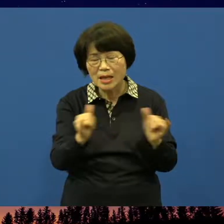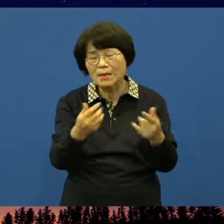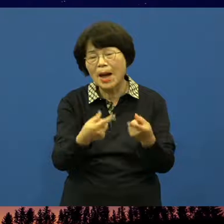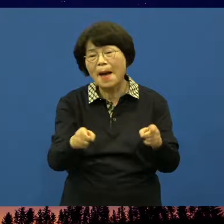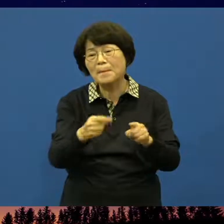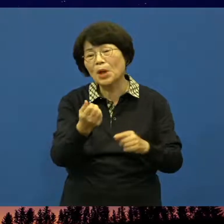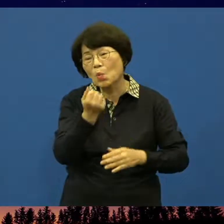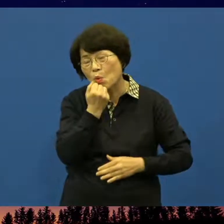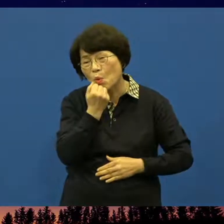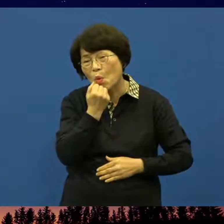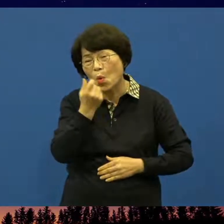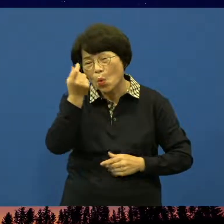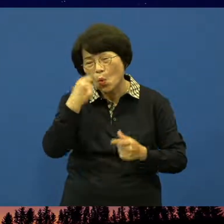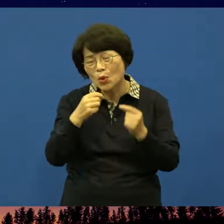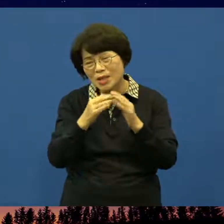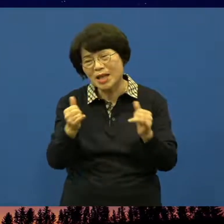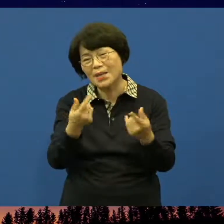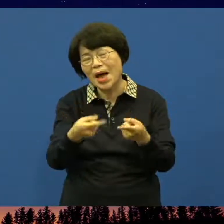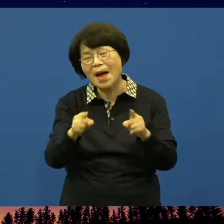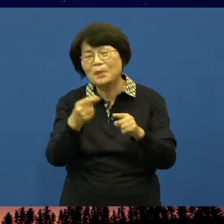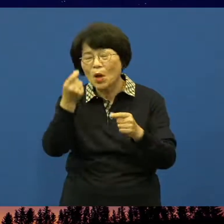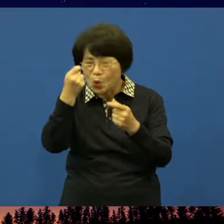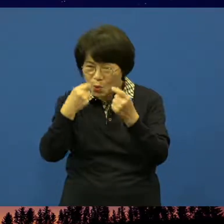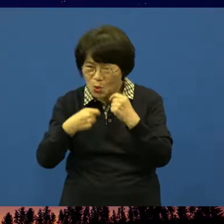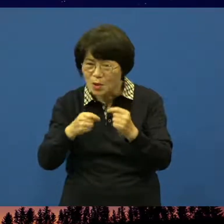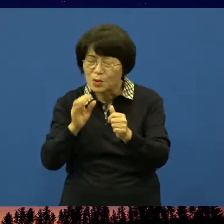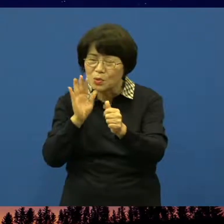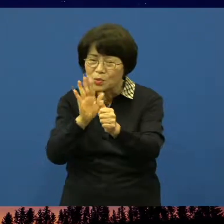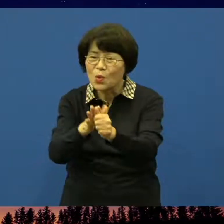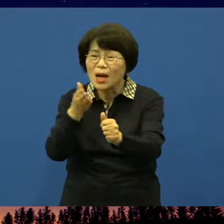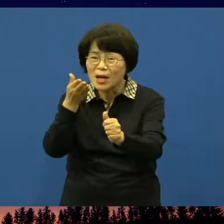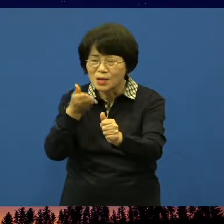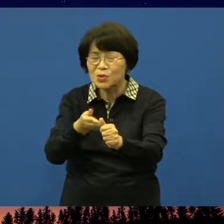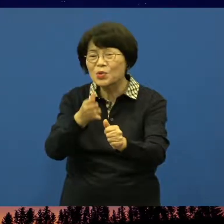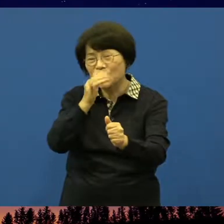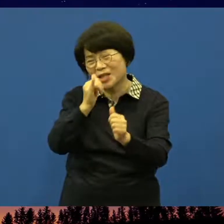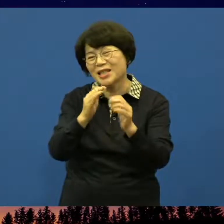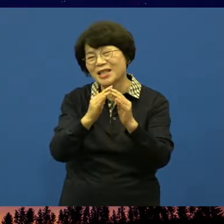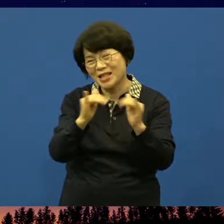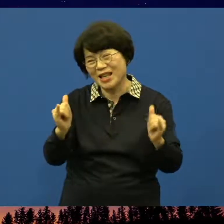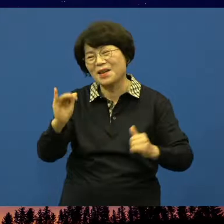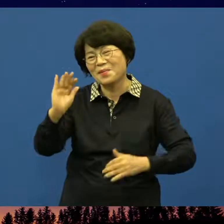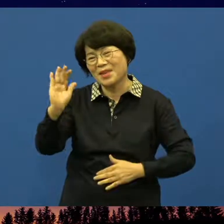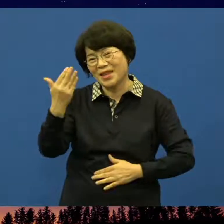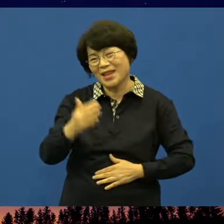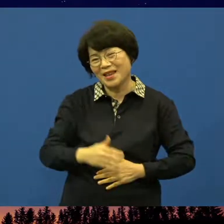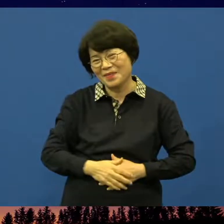뭐 힘든 분이 있으면 정말 가서 그냥 진심으로 자기 일처럼 울어주고,